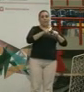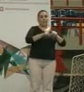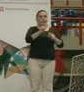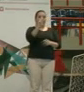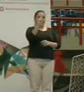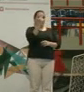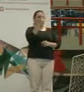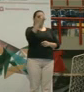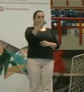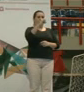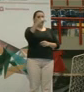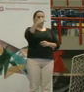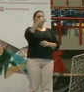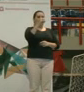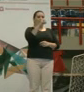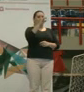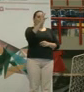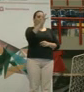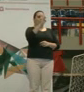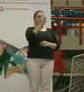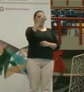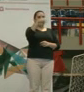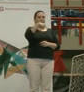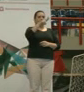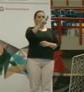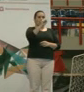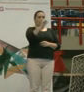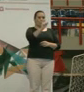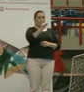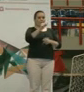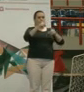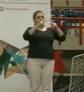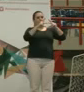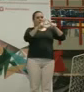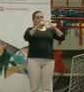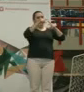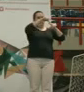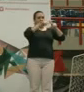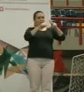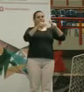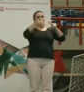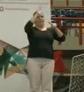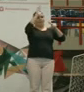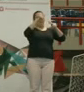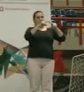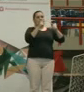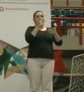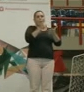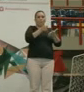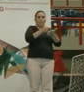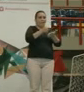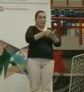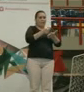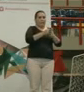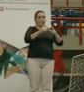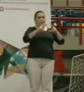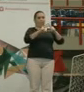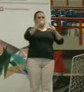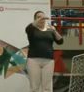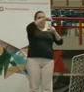hipotenusa sempre é o maior lado. Se ele é retângulo e é isósceles, obrigatoriamente os